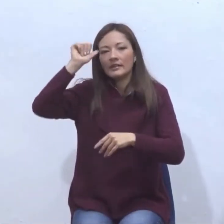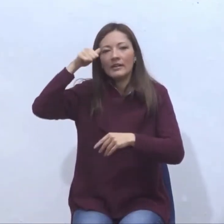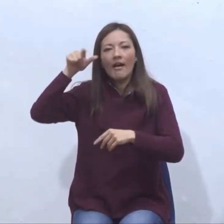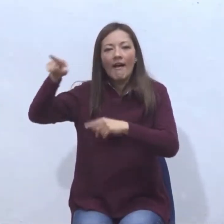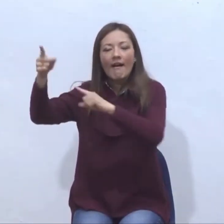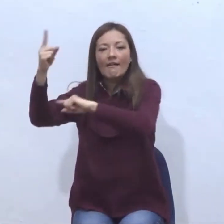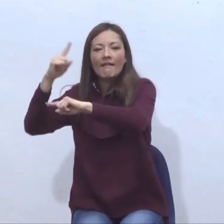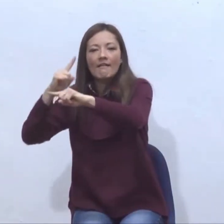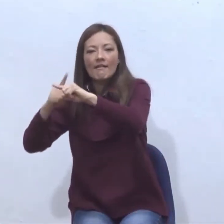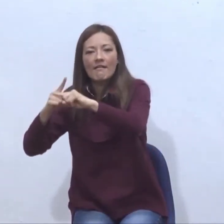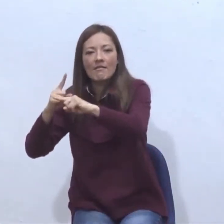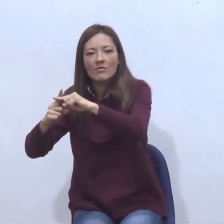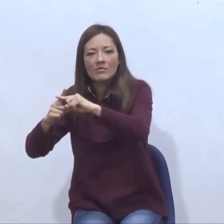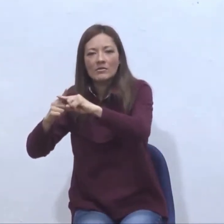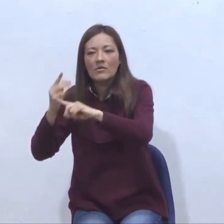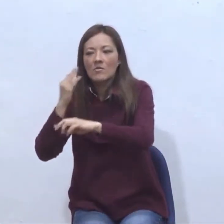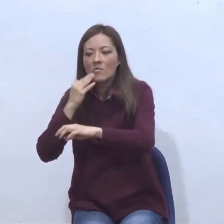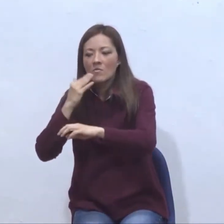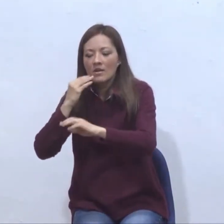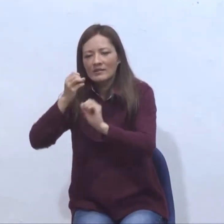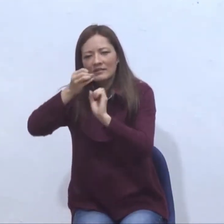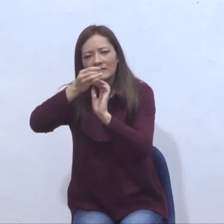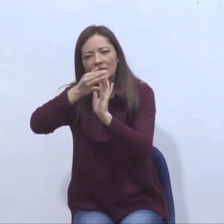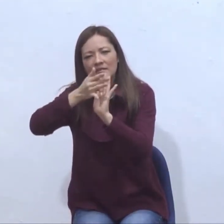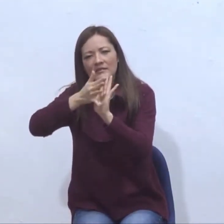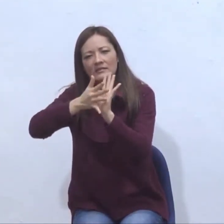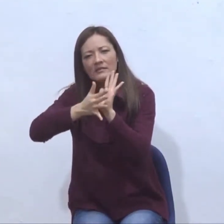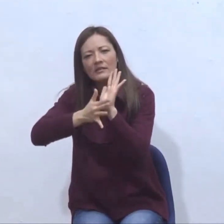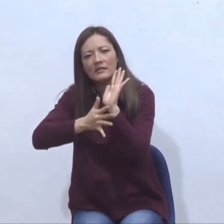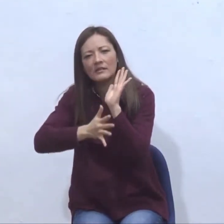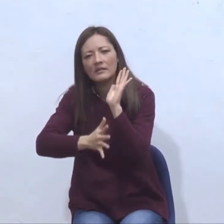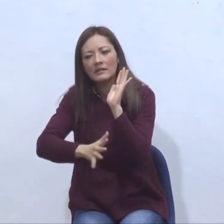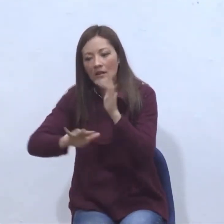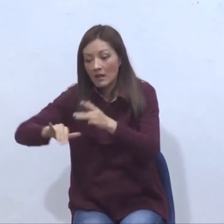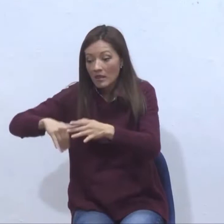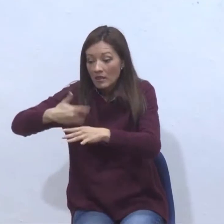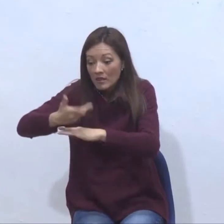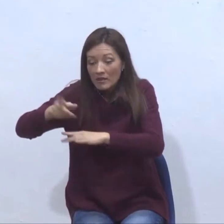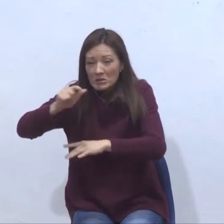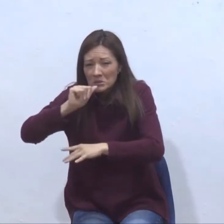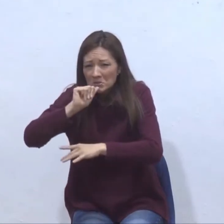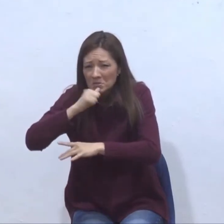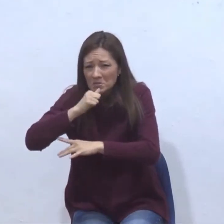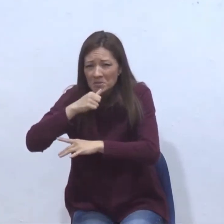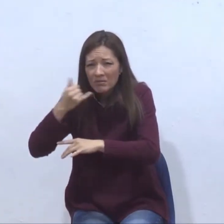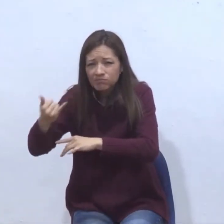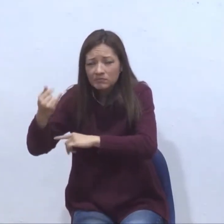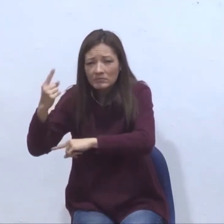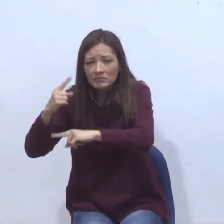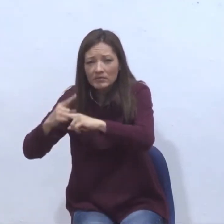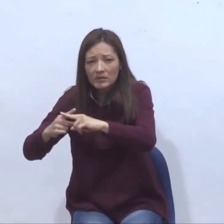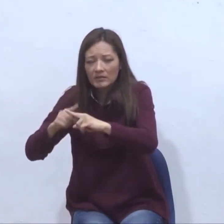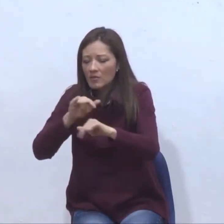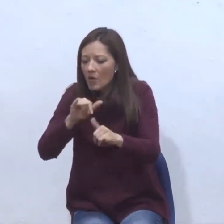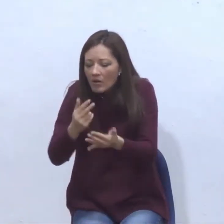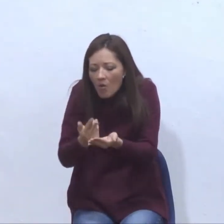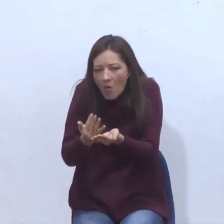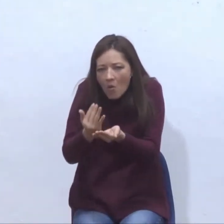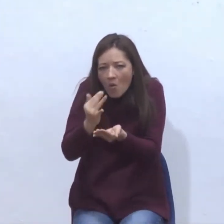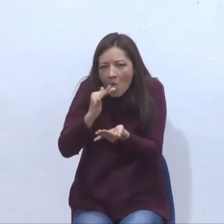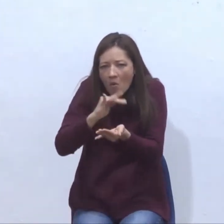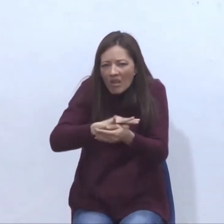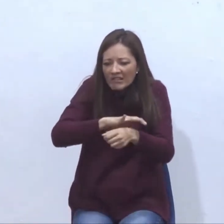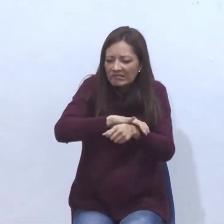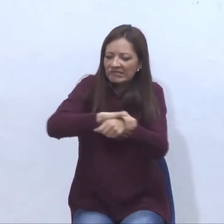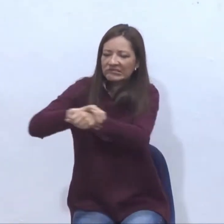la cruz del Calvario, cuando se derramó la sangre, después de ese sufrimiento de Jesús, que como cordero fue